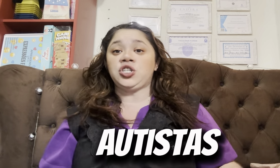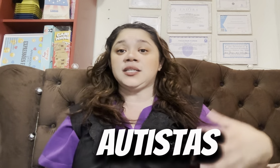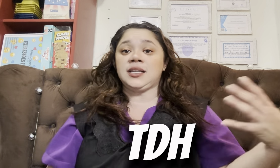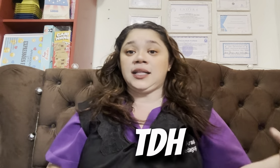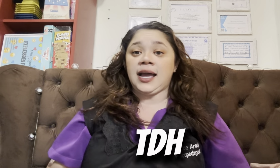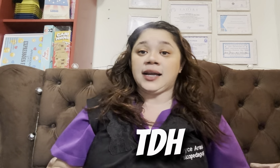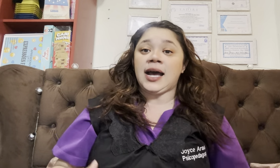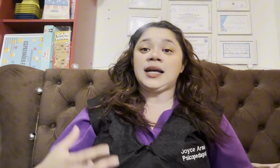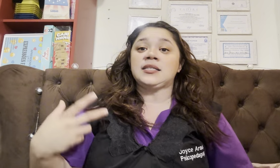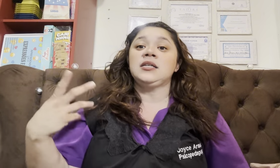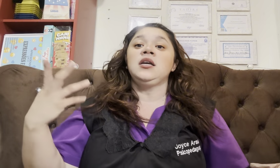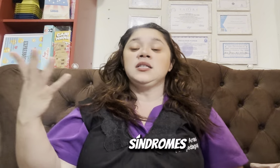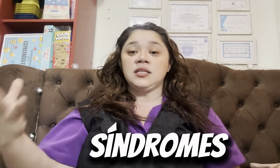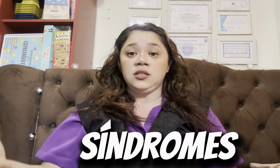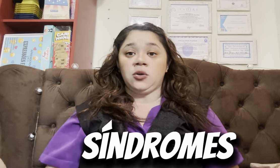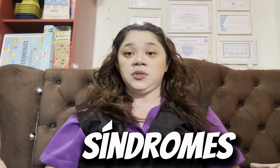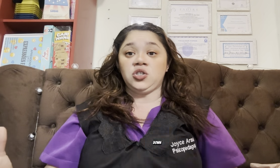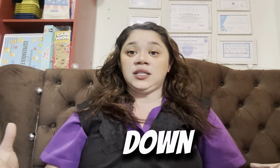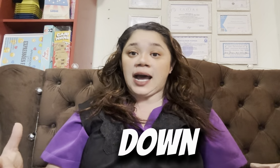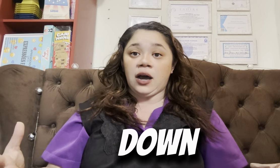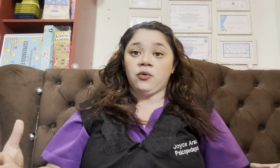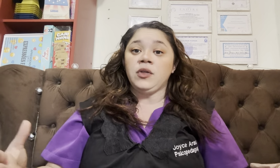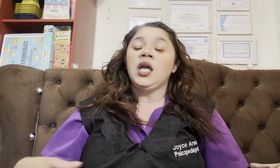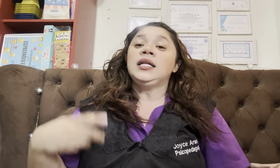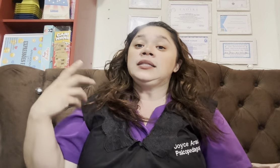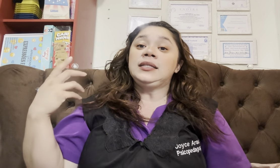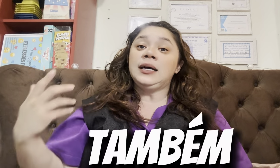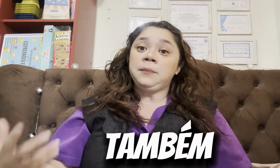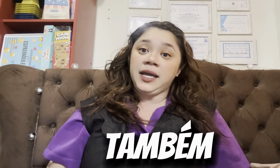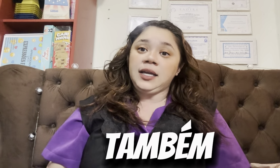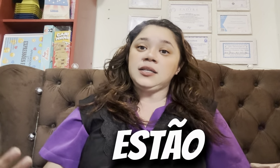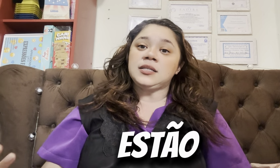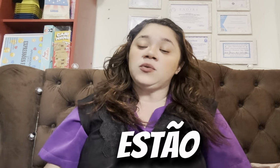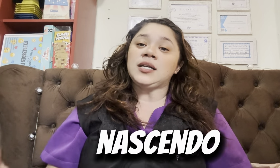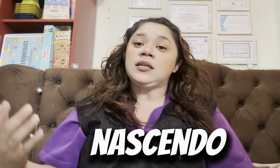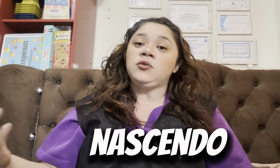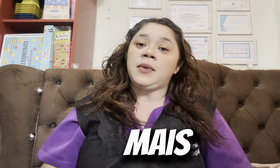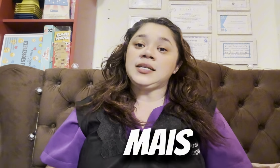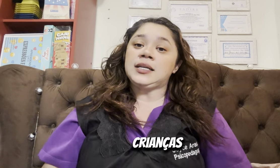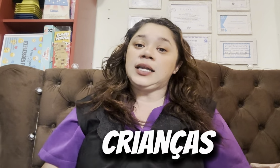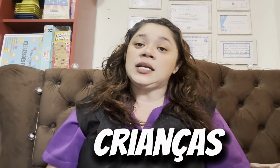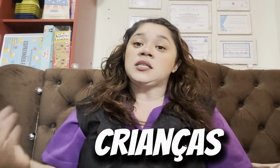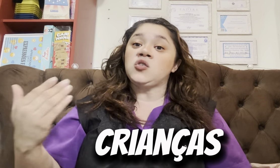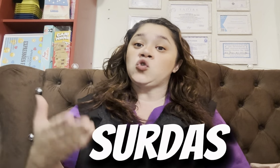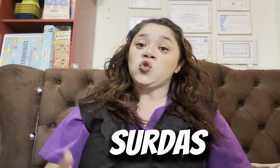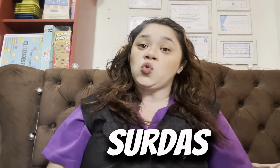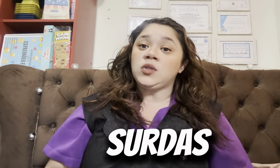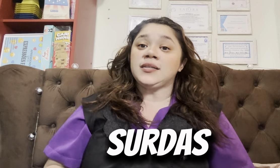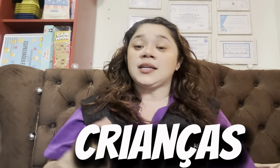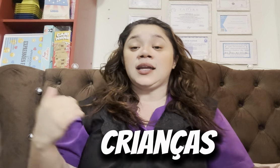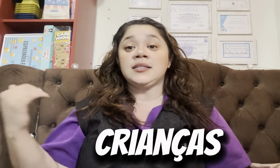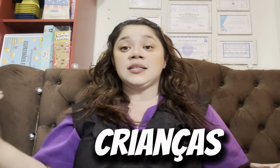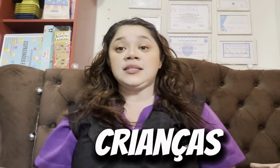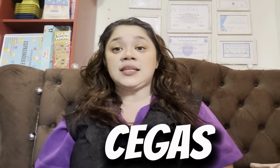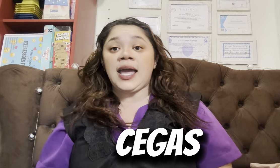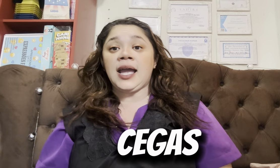autistas, TDAHs, síndromes de Down, também estão nascendo mais crianças surdas, crianças